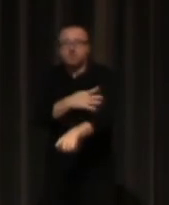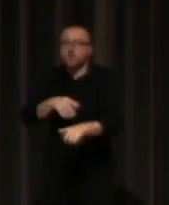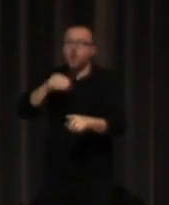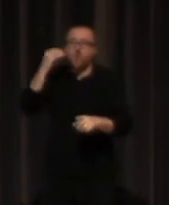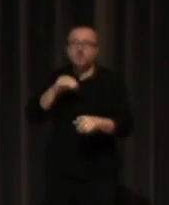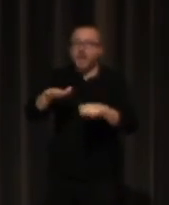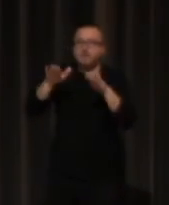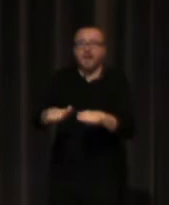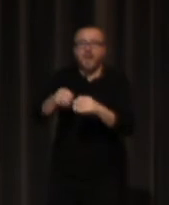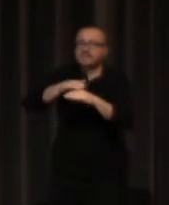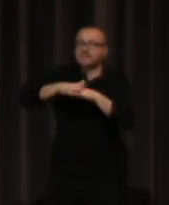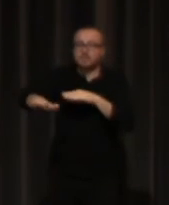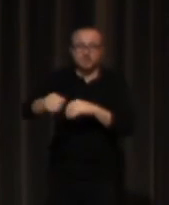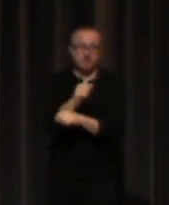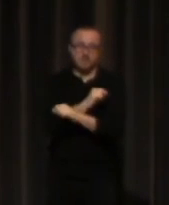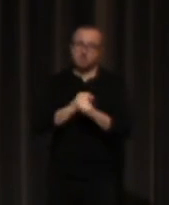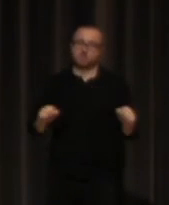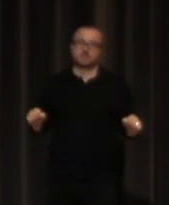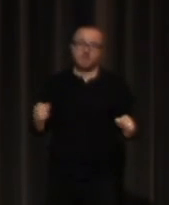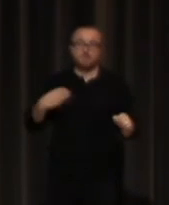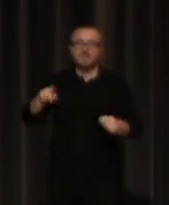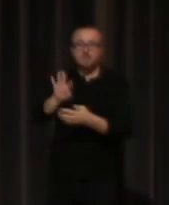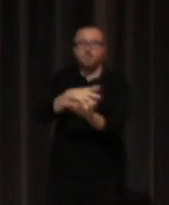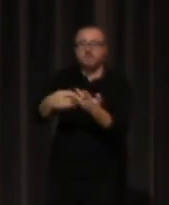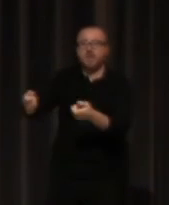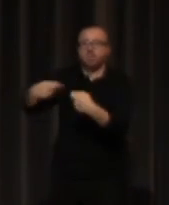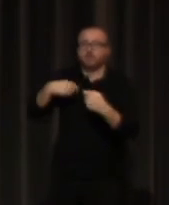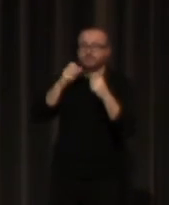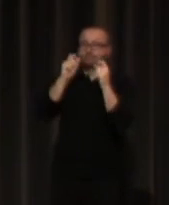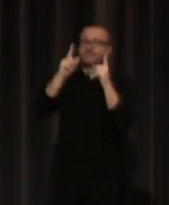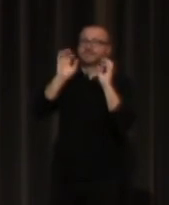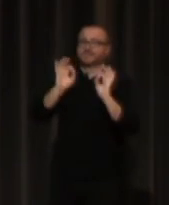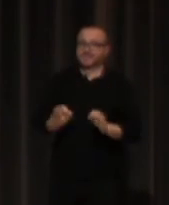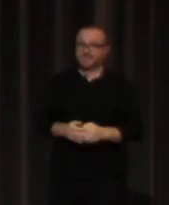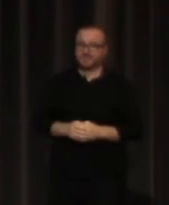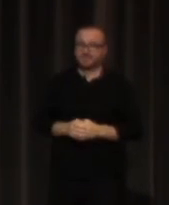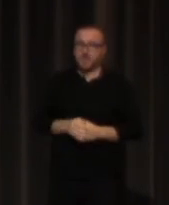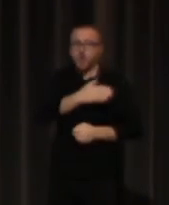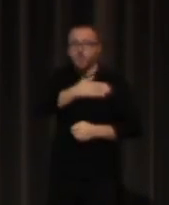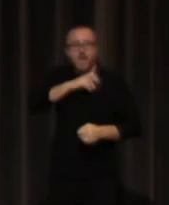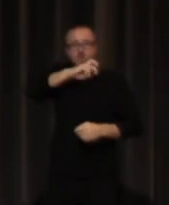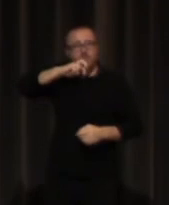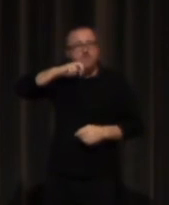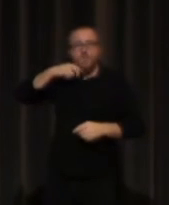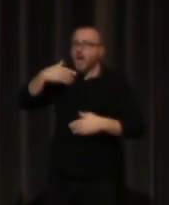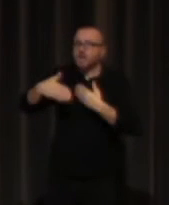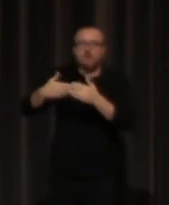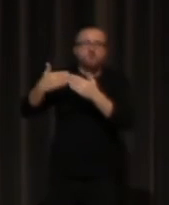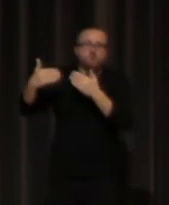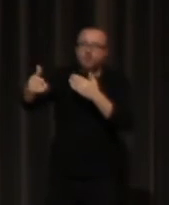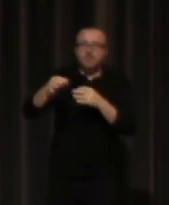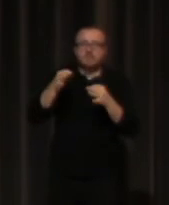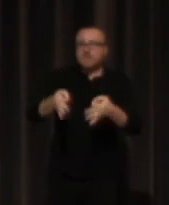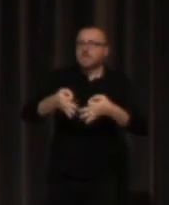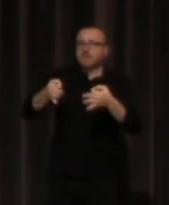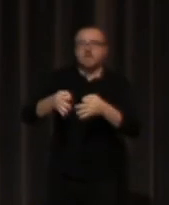hem dit o hem experimentat es compleixi, es conservi. Per això vivim, per